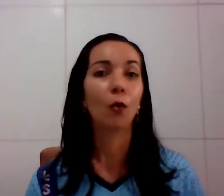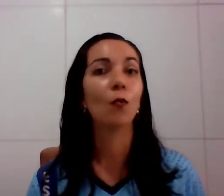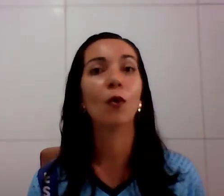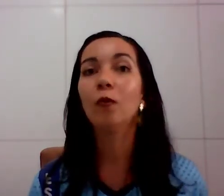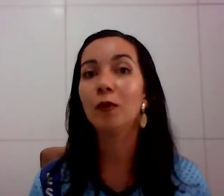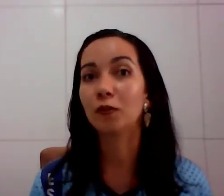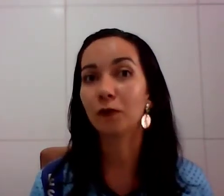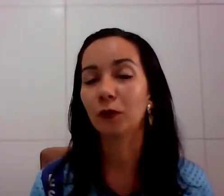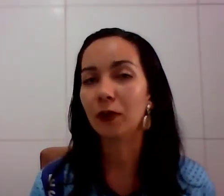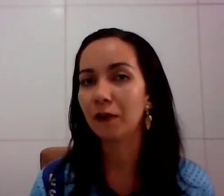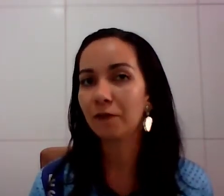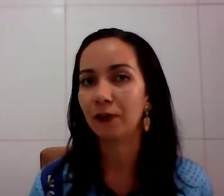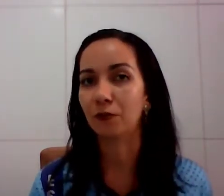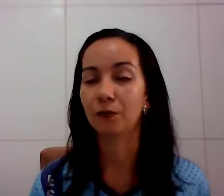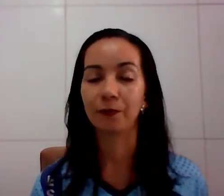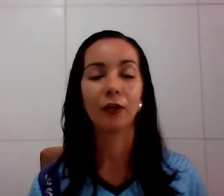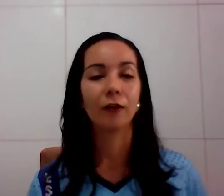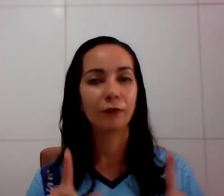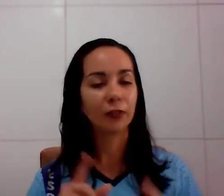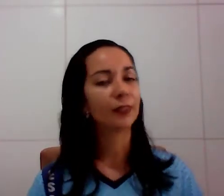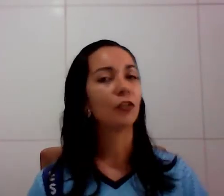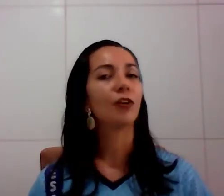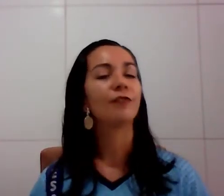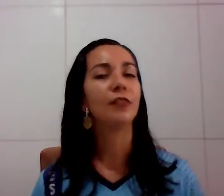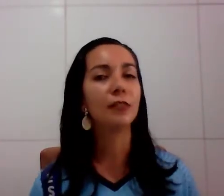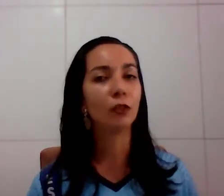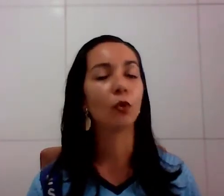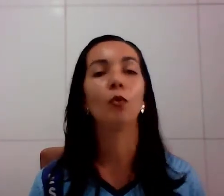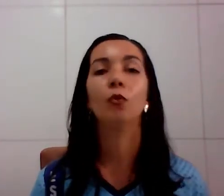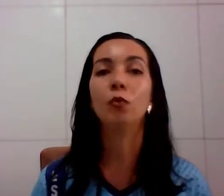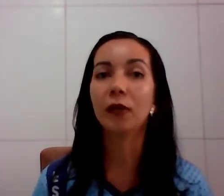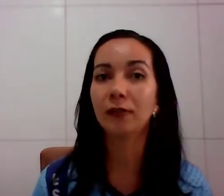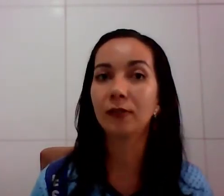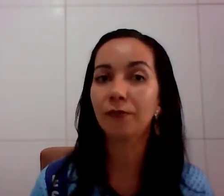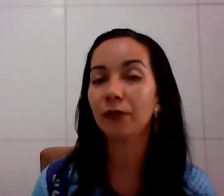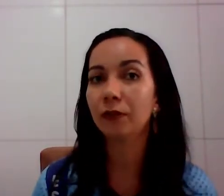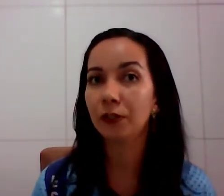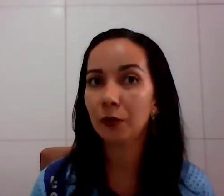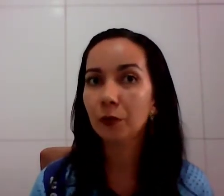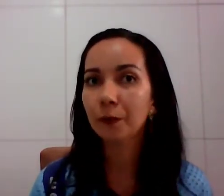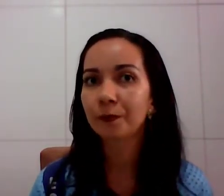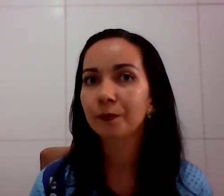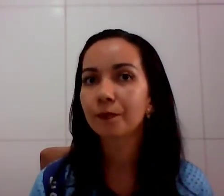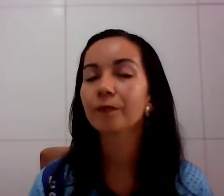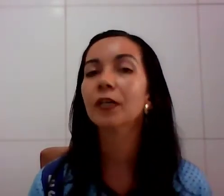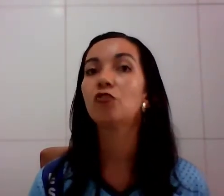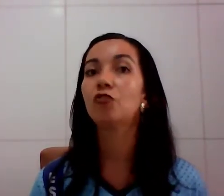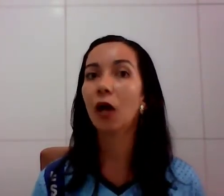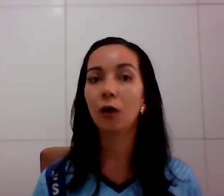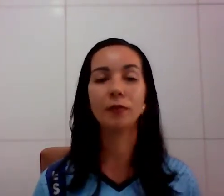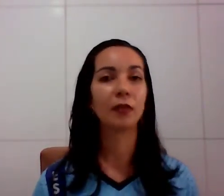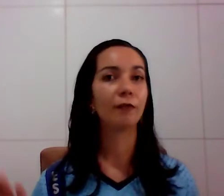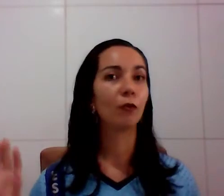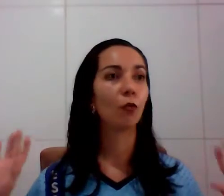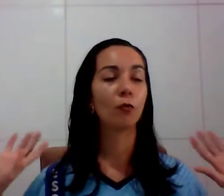como algumas fotografias. Você já visitou o Recife antigo? Já observou como